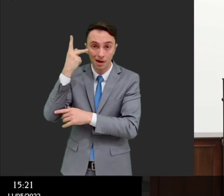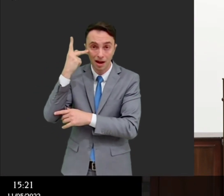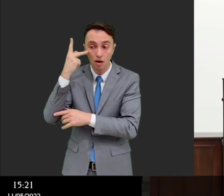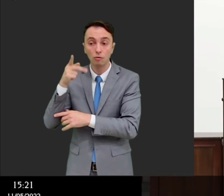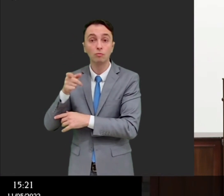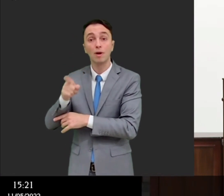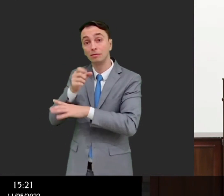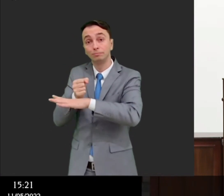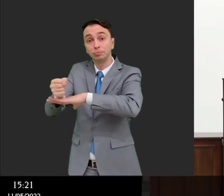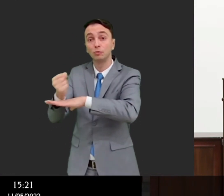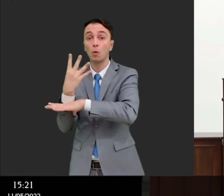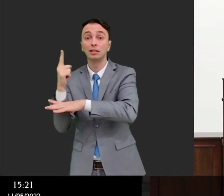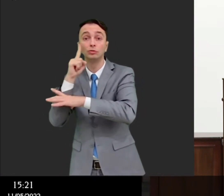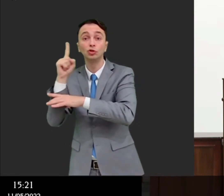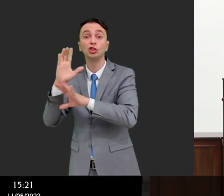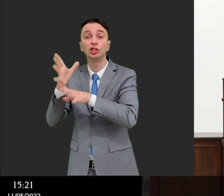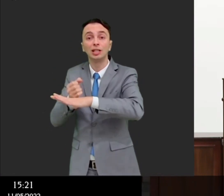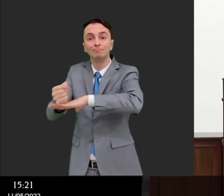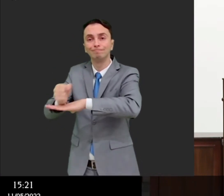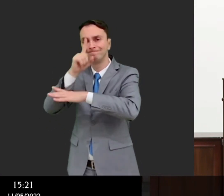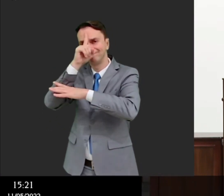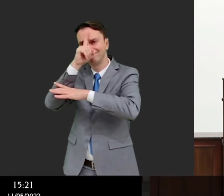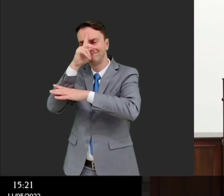41 dias na UTI. Irmão,